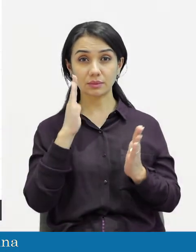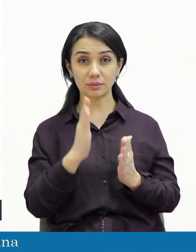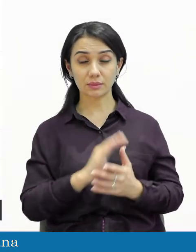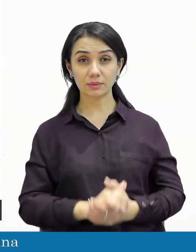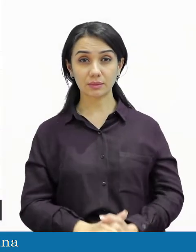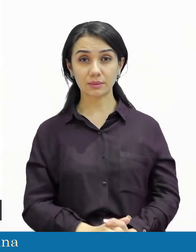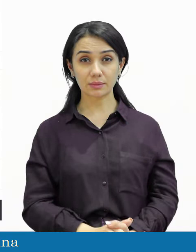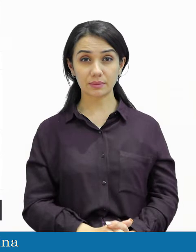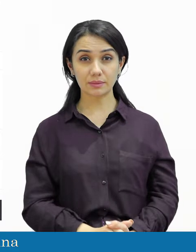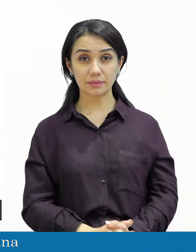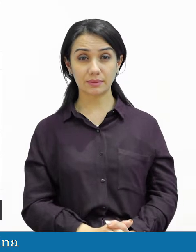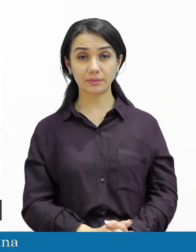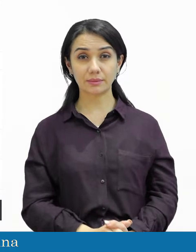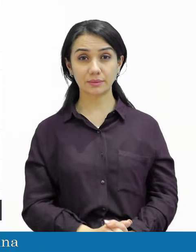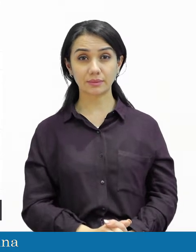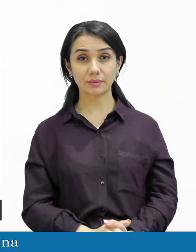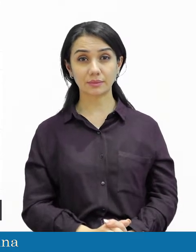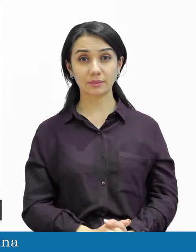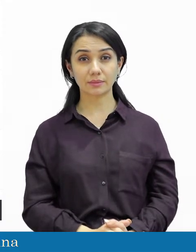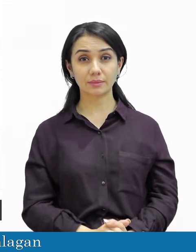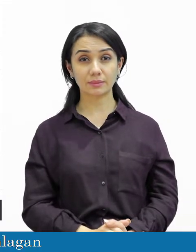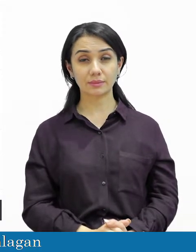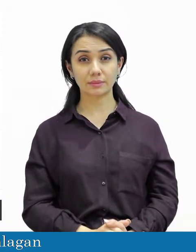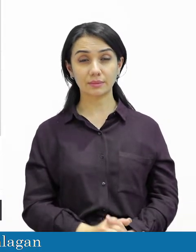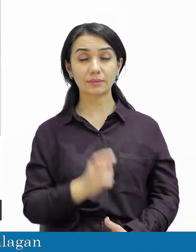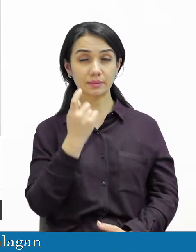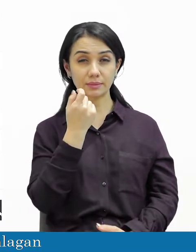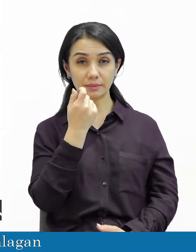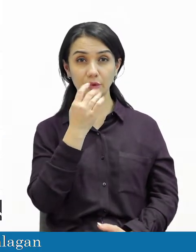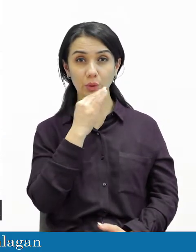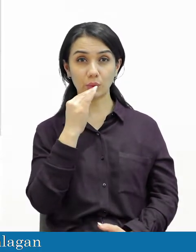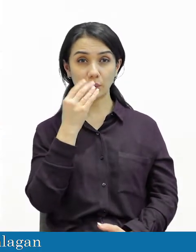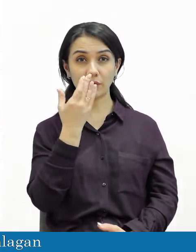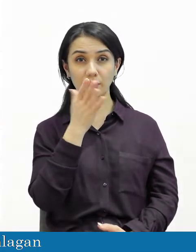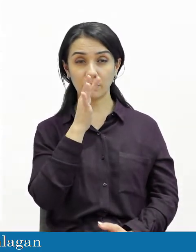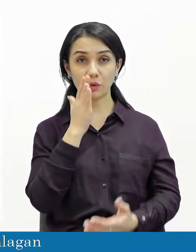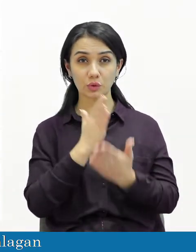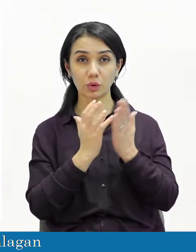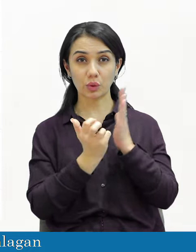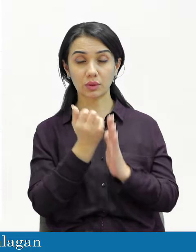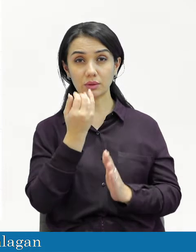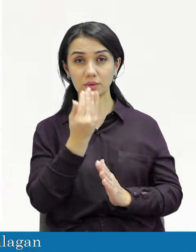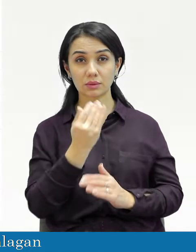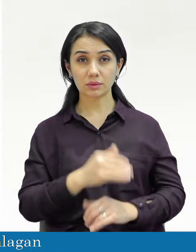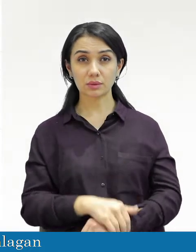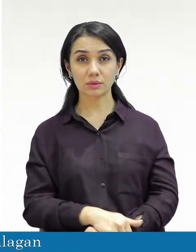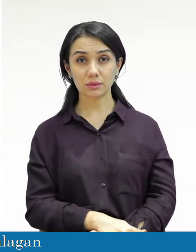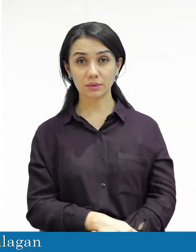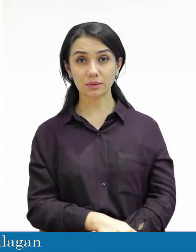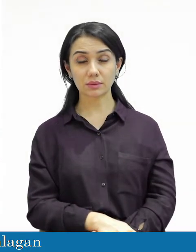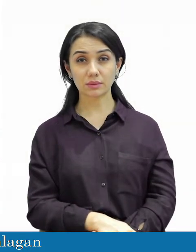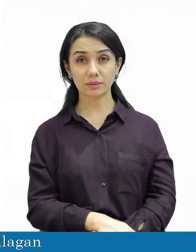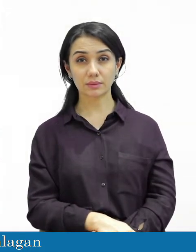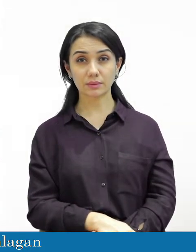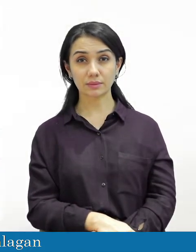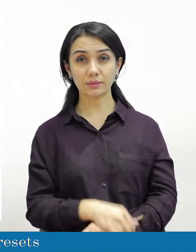basaylik. Birinchi marta load bo'layotganda azgina ko'p vaqt oladi. Lekin unchalik ko'p olmadi. Unsplash